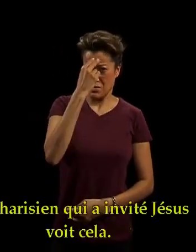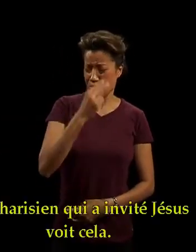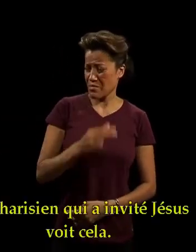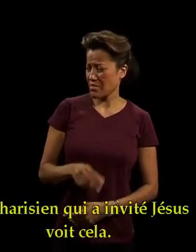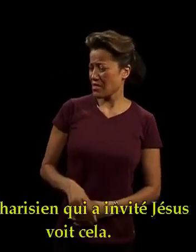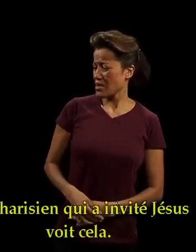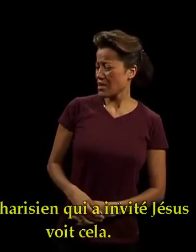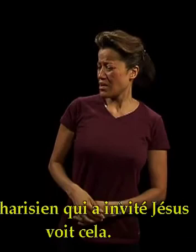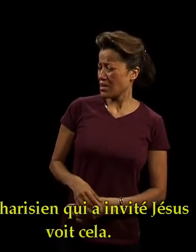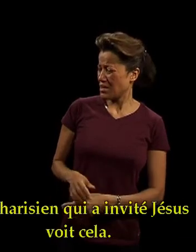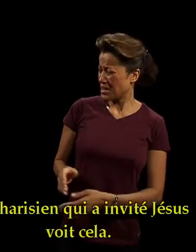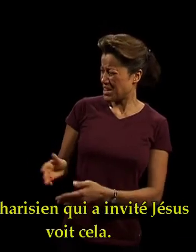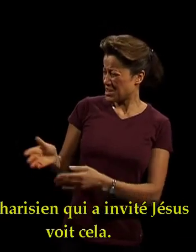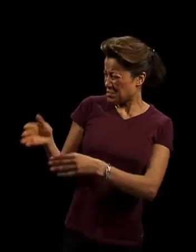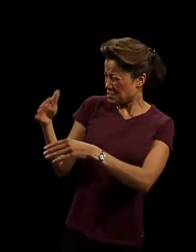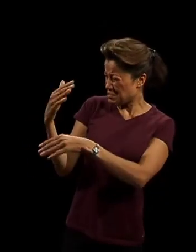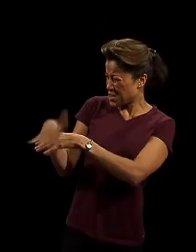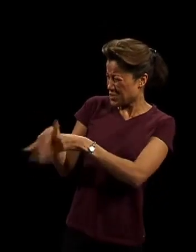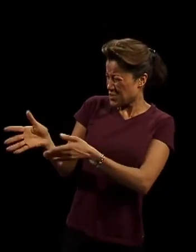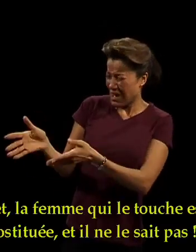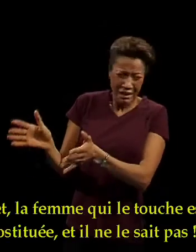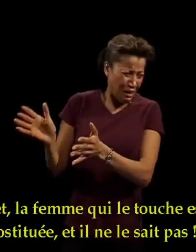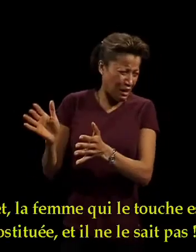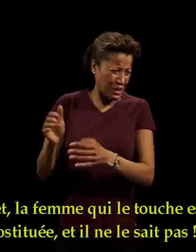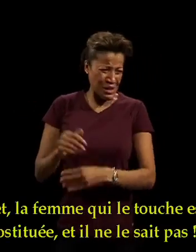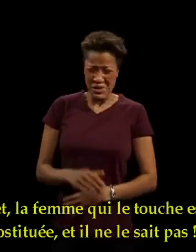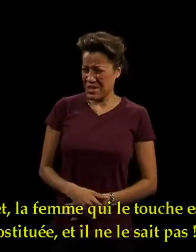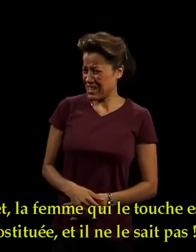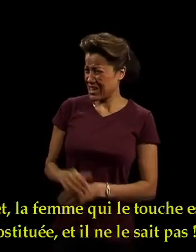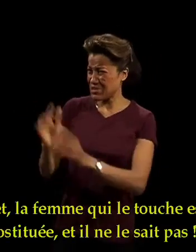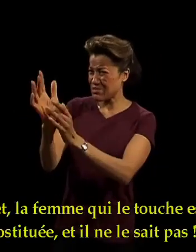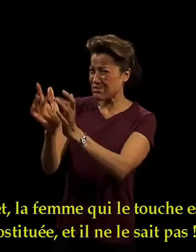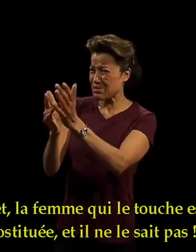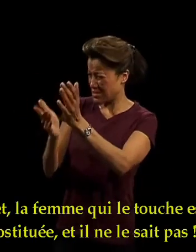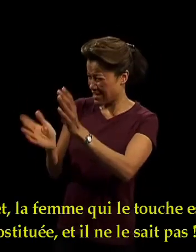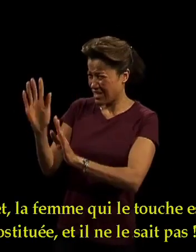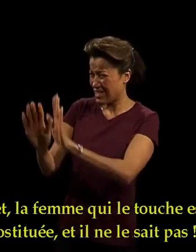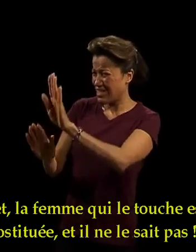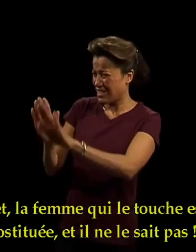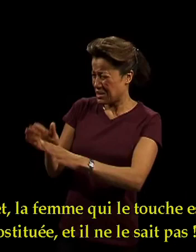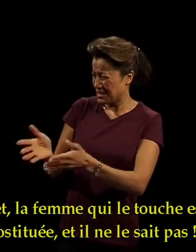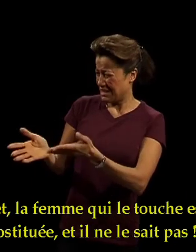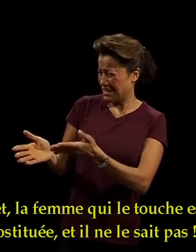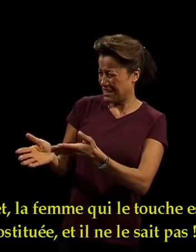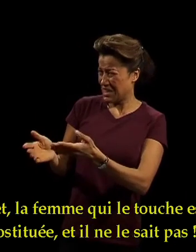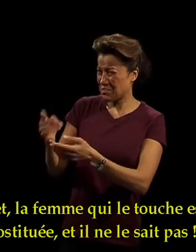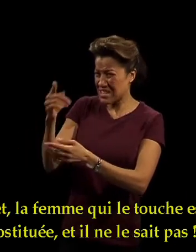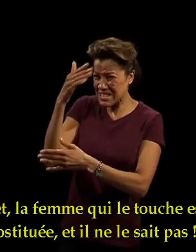Le pharisien qui a invité Jésus voit cela. La femme qui le touche est une prostituée et il